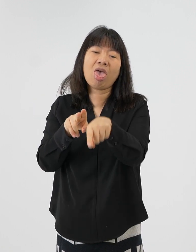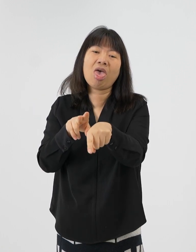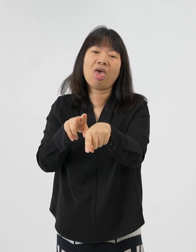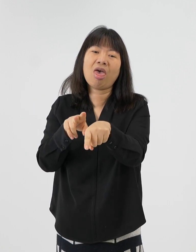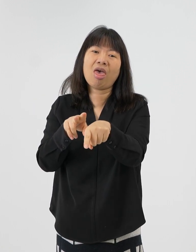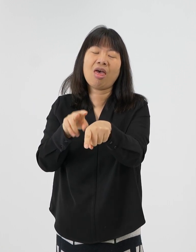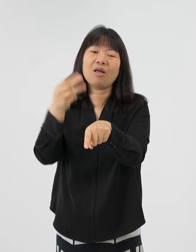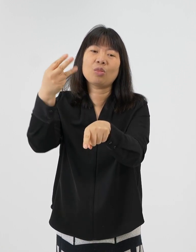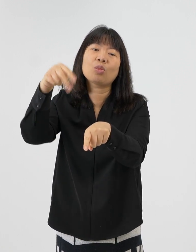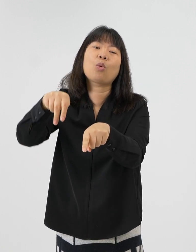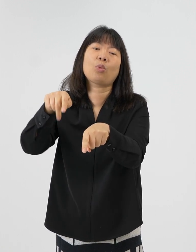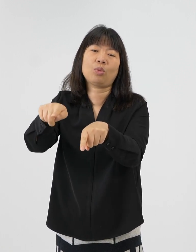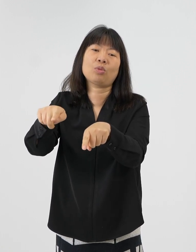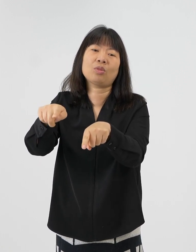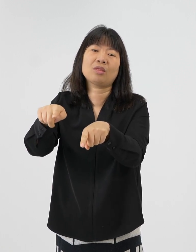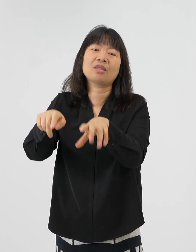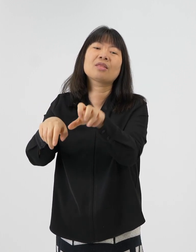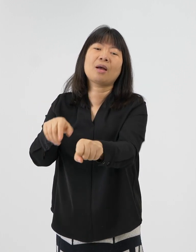앉았더라.